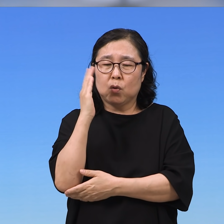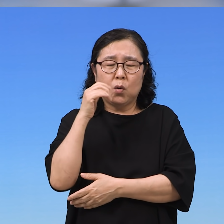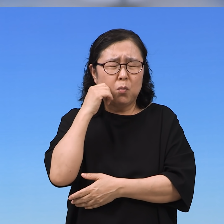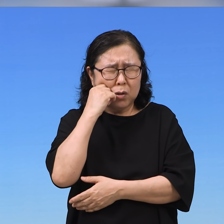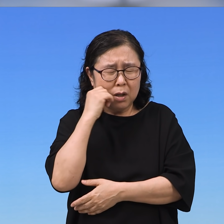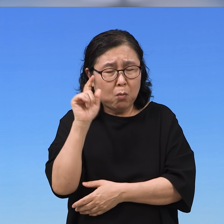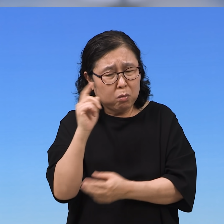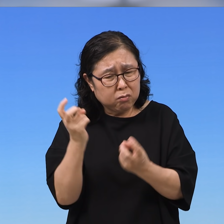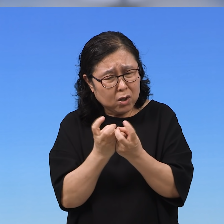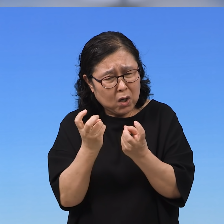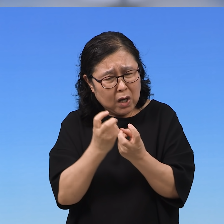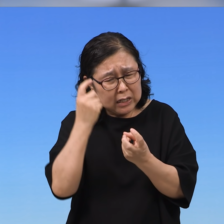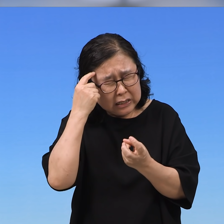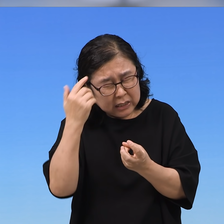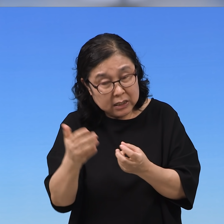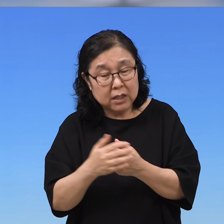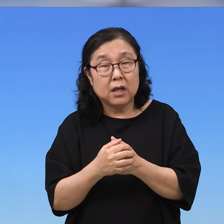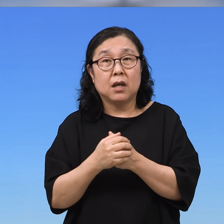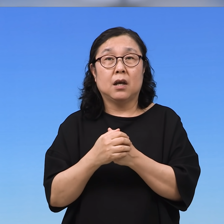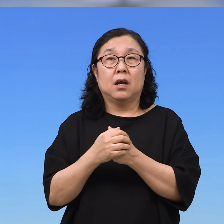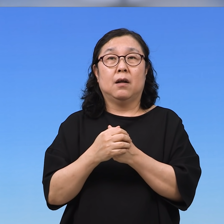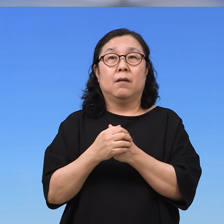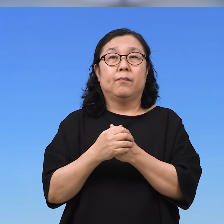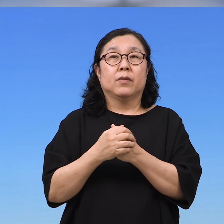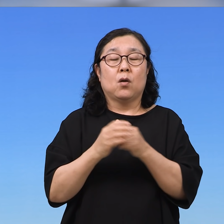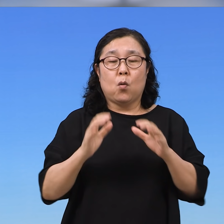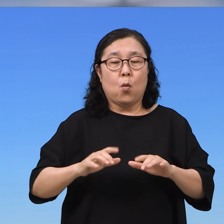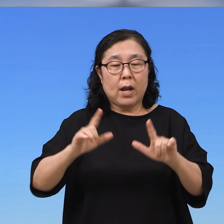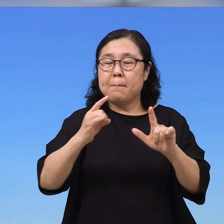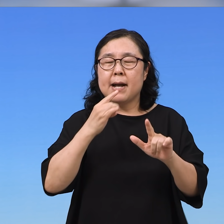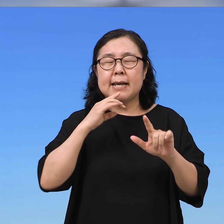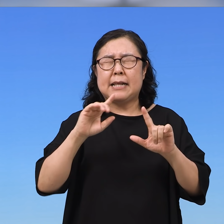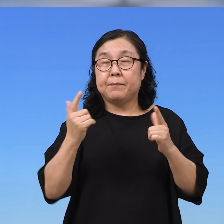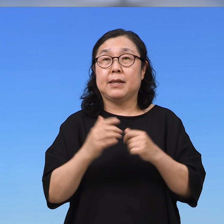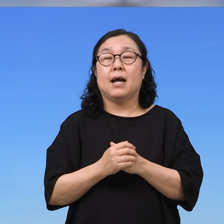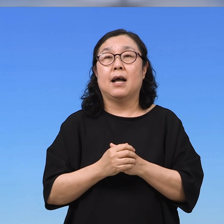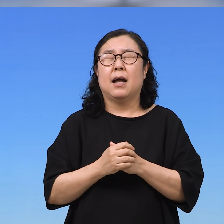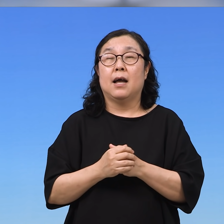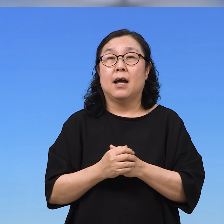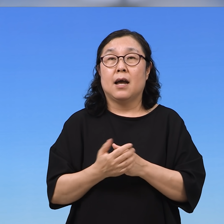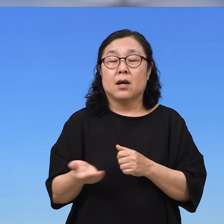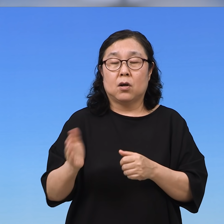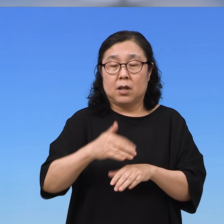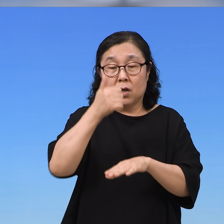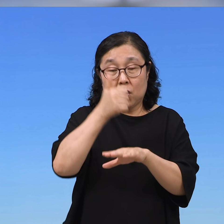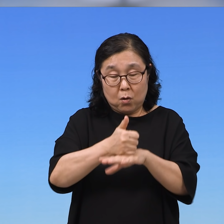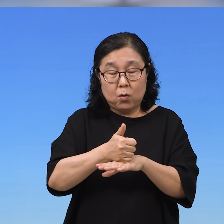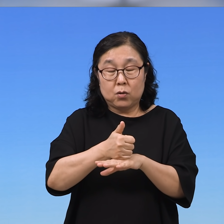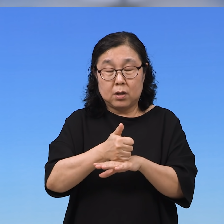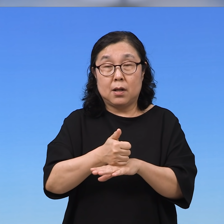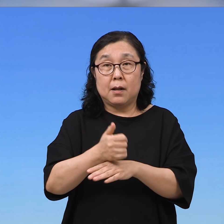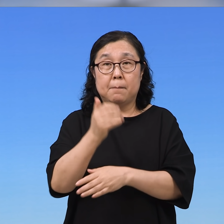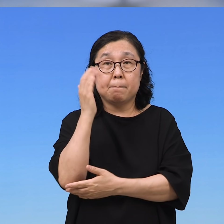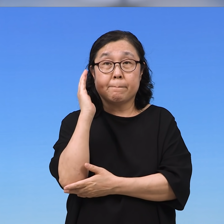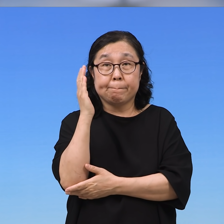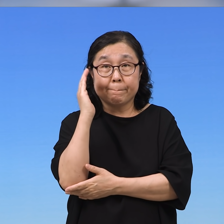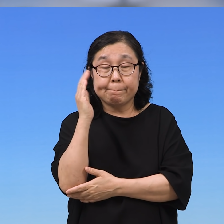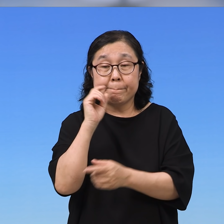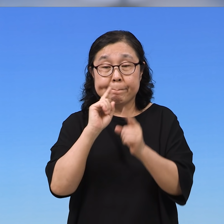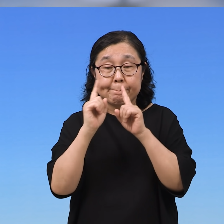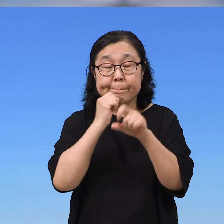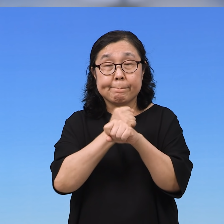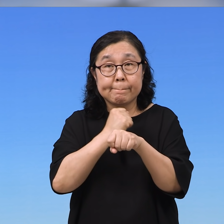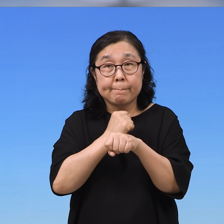내일 어떻게 되는 거야? 이게 이번에만 있었던 게 아니에요. 그런데 여러분, 결론을 말씀드릴까요?